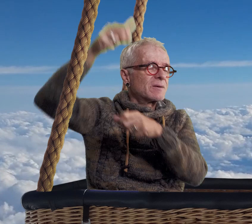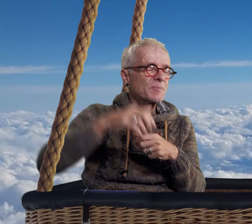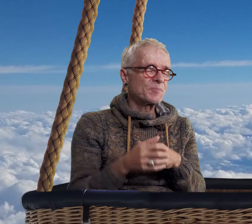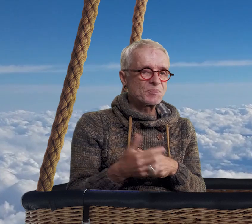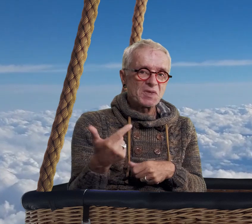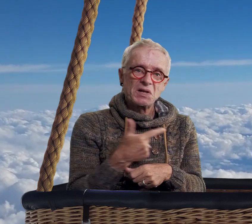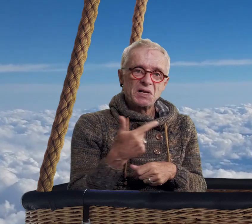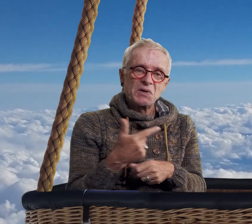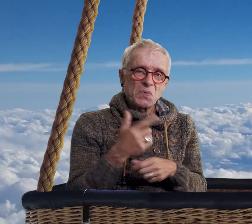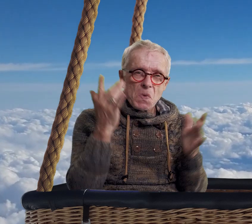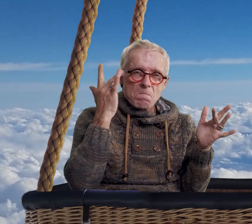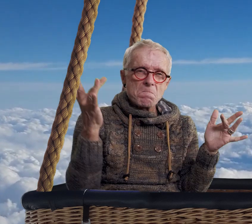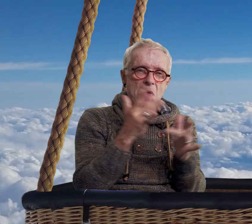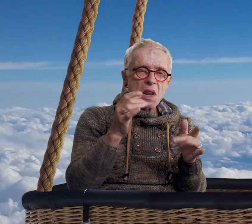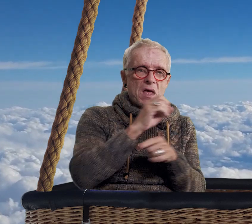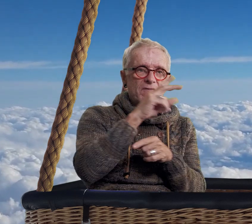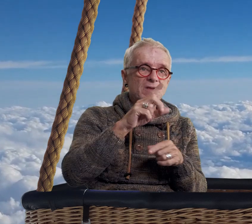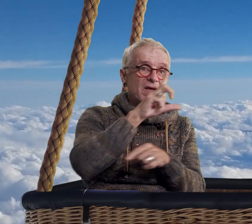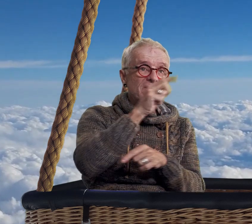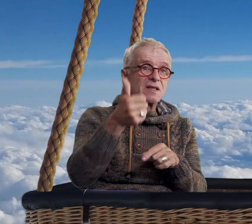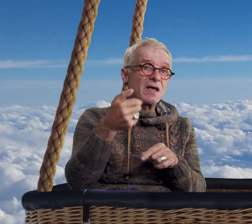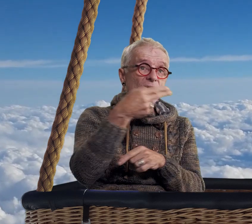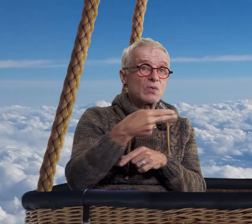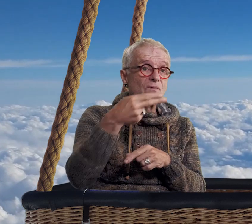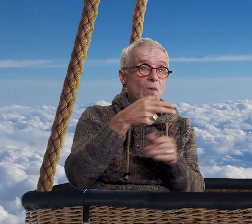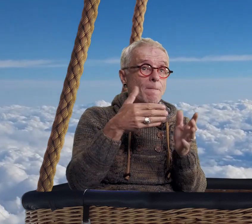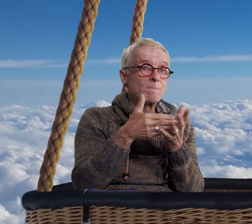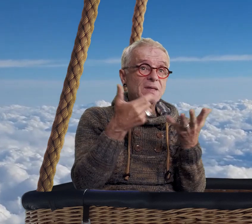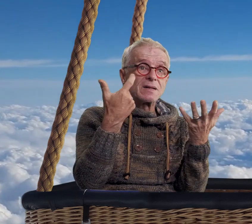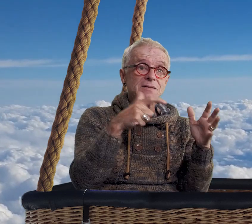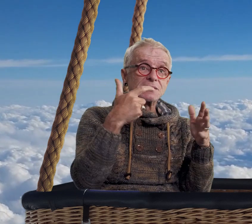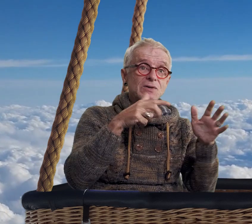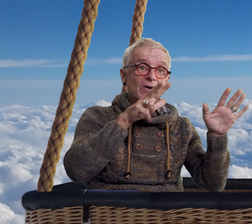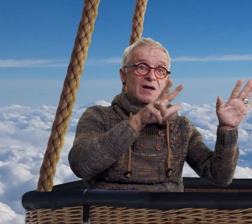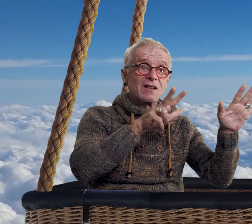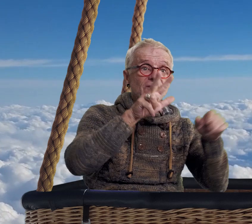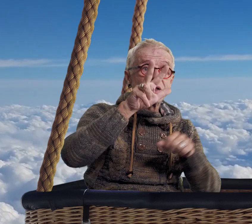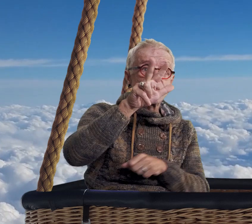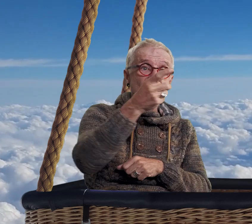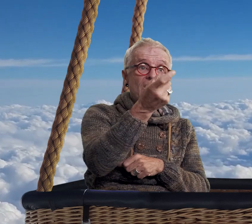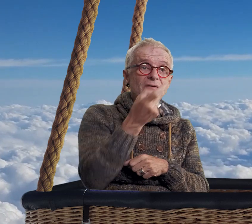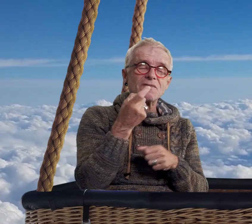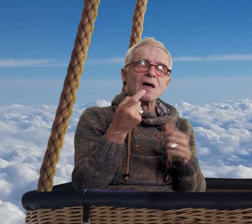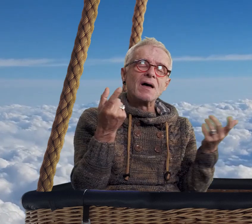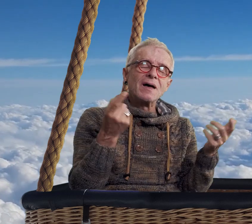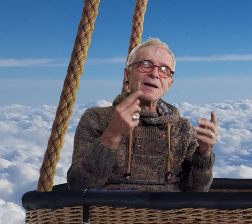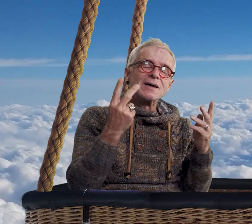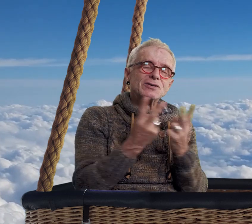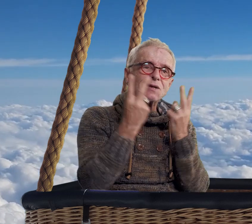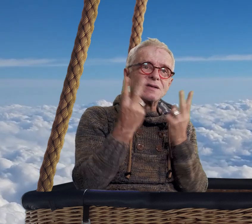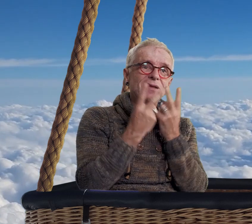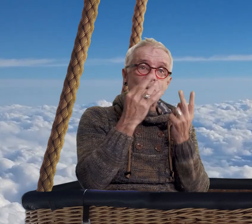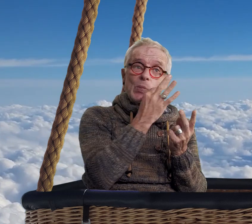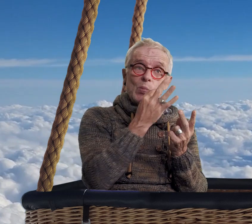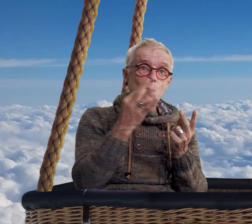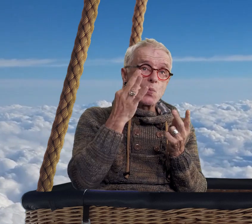Les deux hardis navigateurs partirent le 21 novembre 1783 des jardins de la muette que le dauphin avait mis à leur